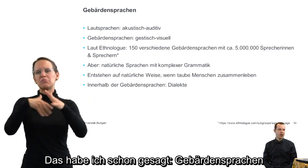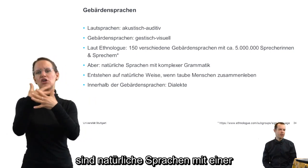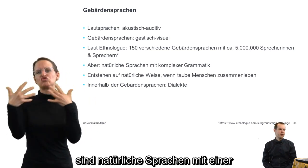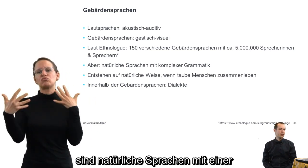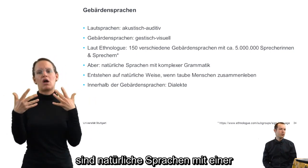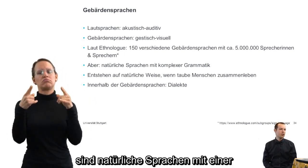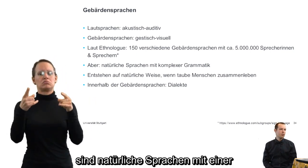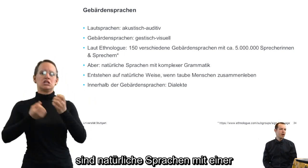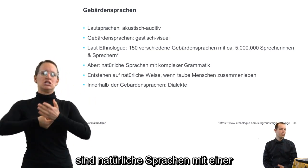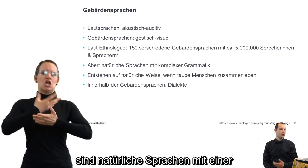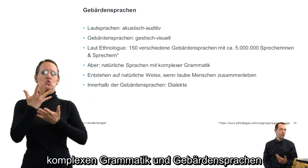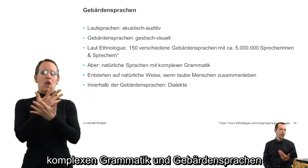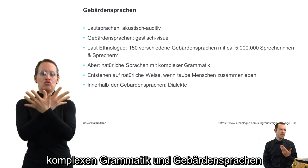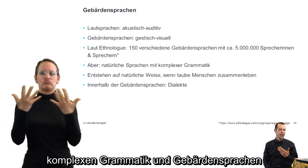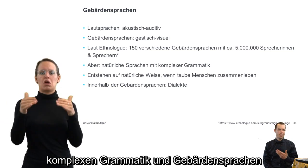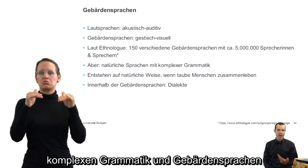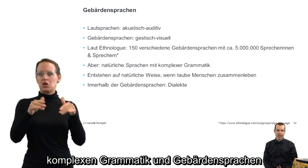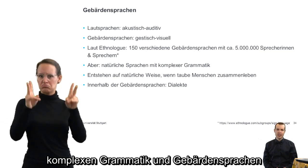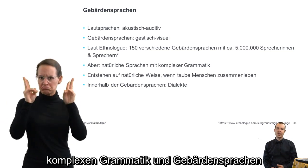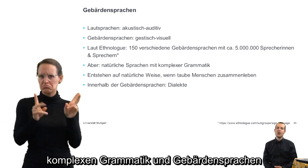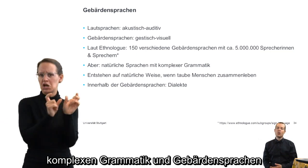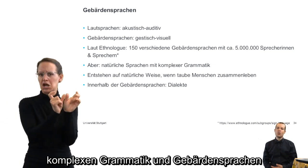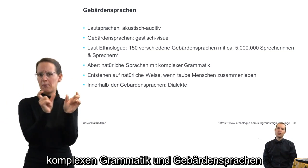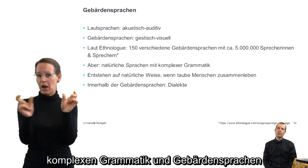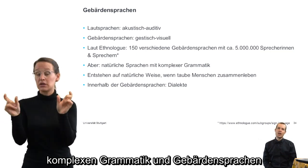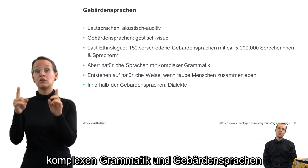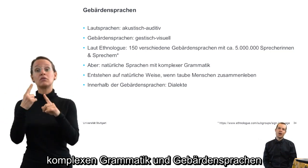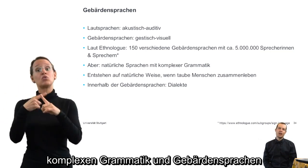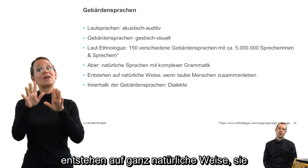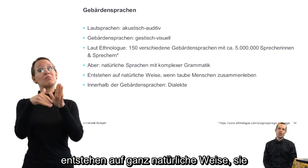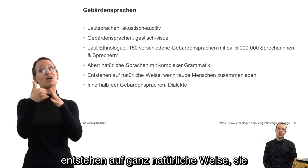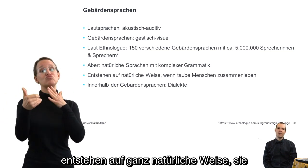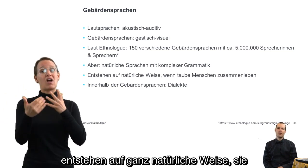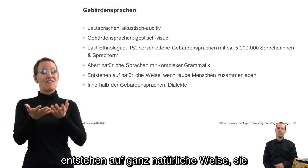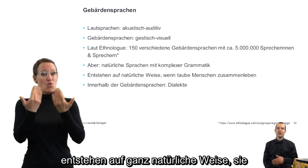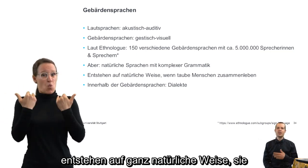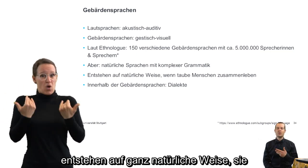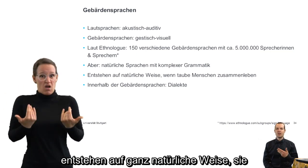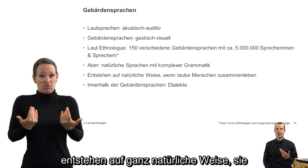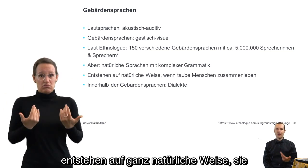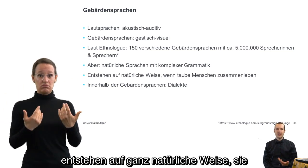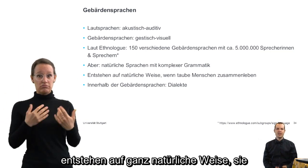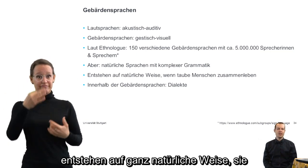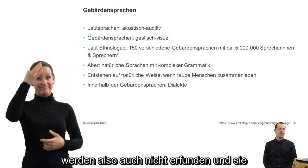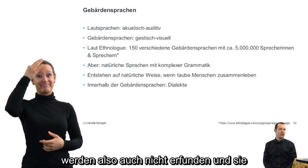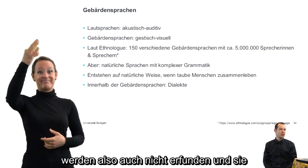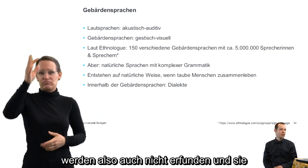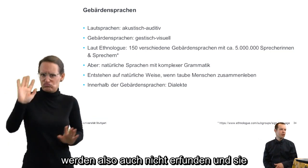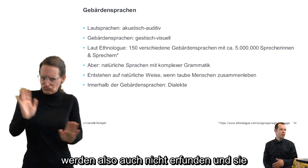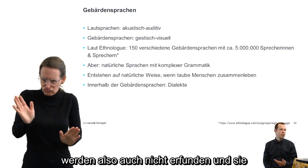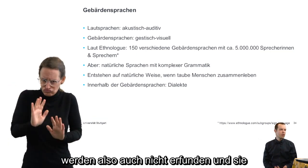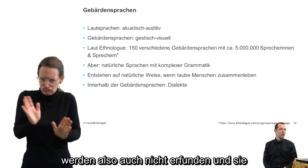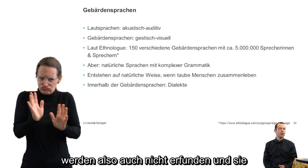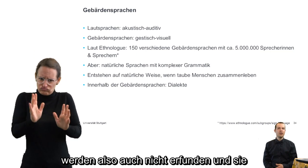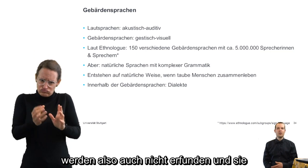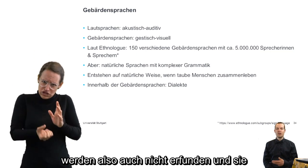Gebärdensprachen sind natürliche Sprachen mit einer komplexen Grammatik und Gebärdensprachen entstehen auf ganz natürliche Weise, die werden also auch nicht erfunden und